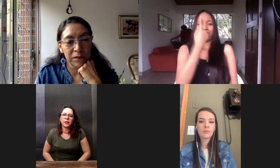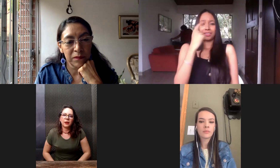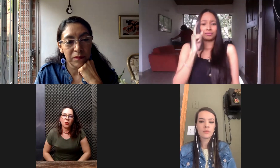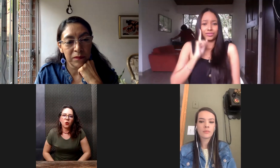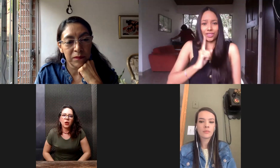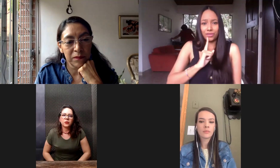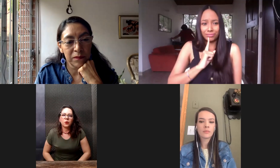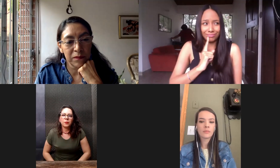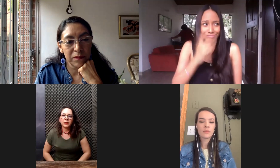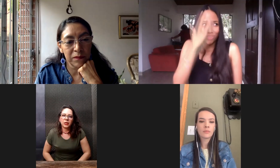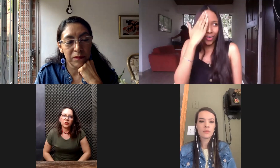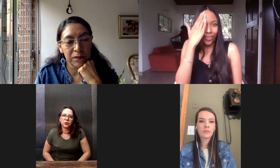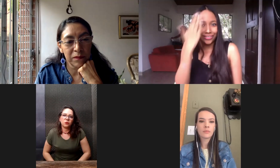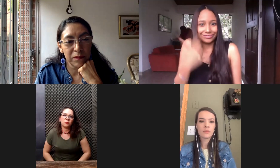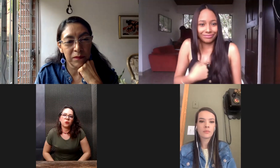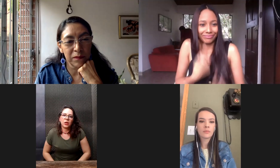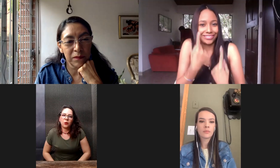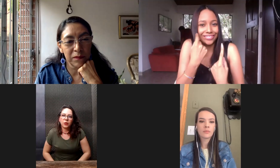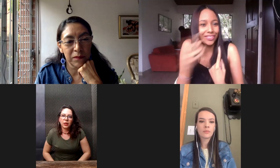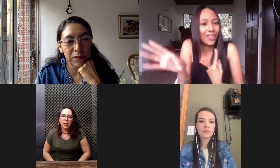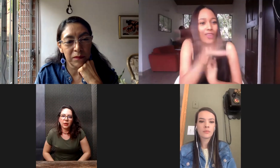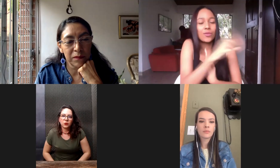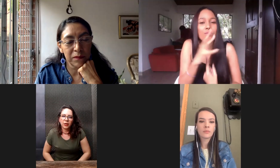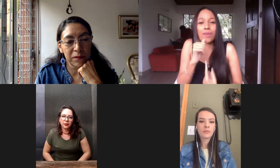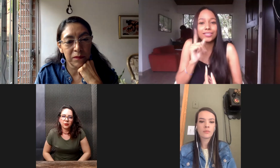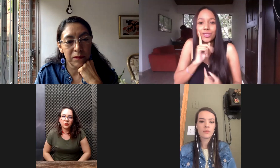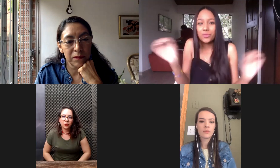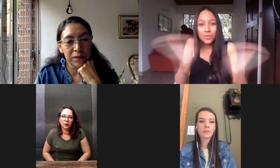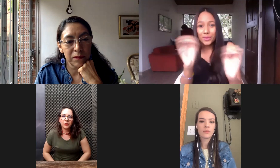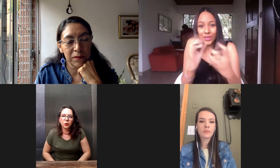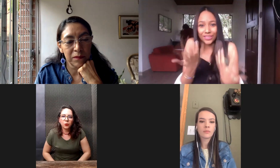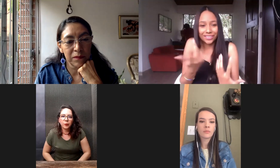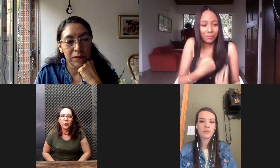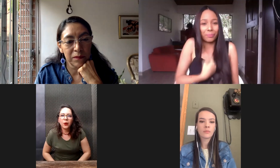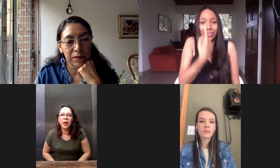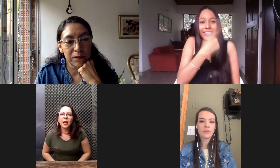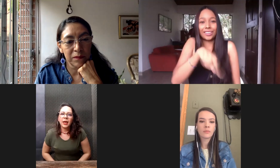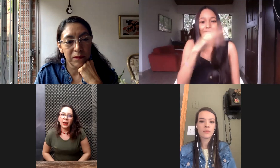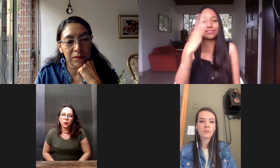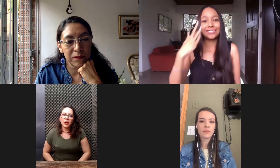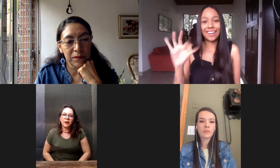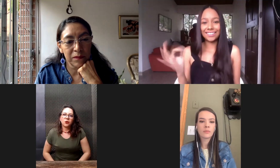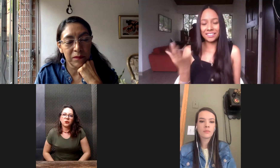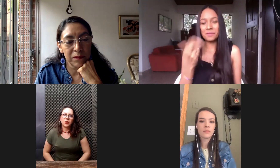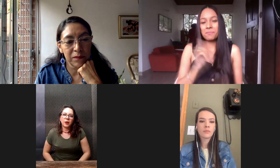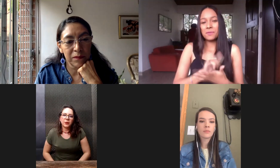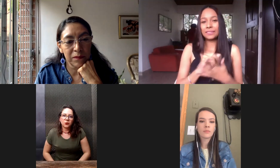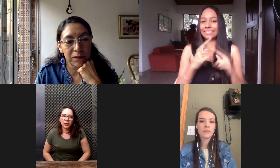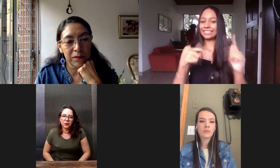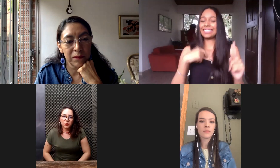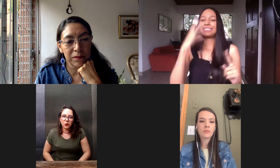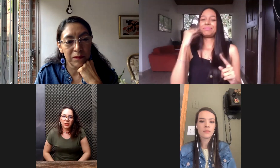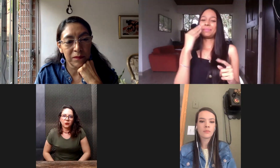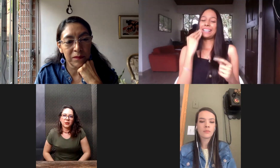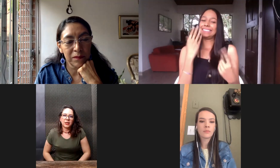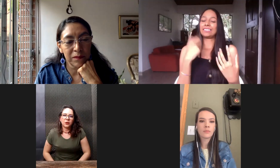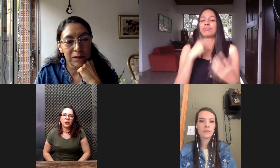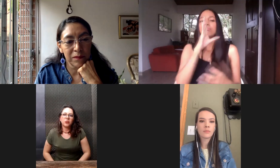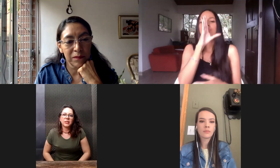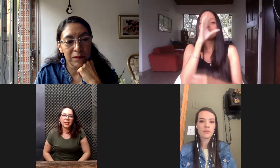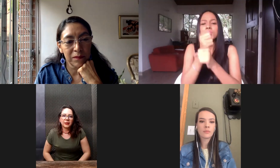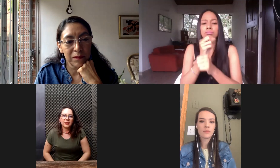con el trabajo con las compañeras, yo soy la única estudiante sorda de mi grupo, nunca habían conocido a una persona sorda, todos